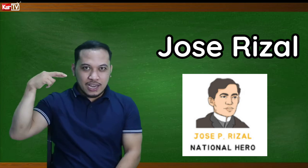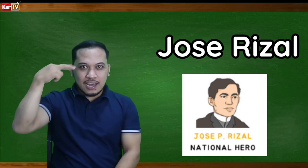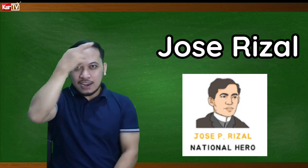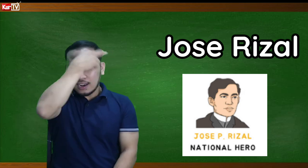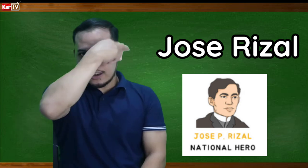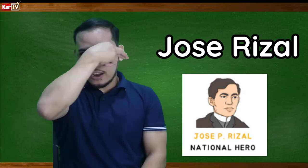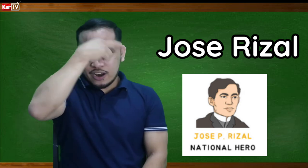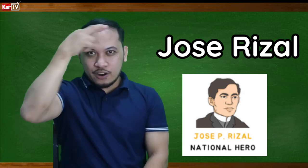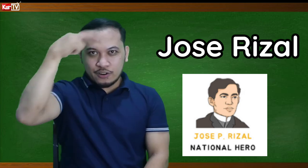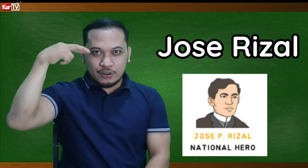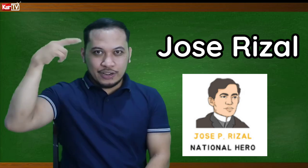Rizal.